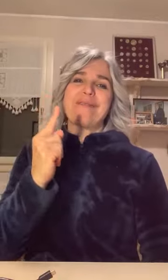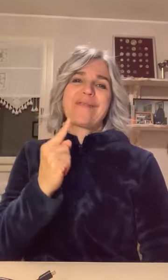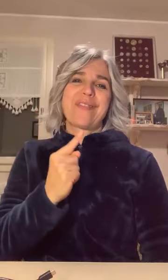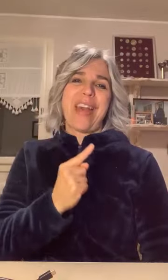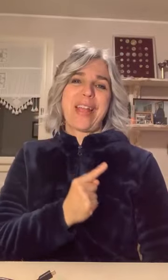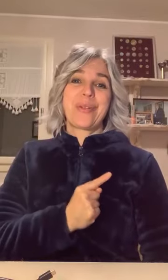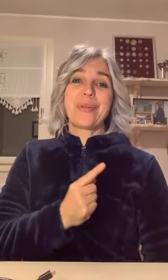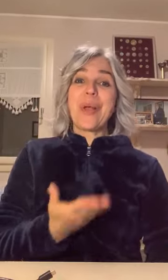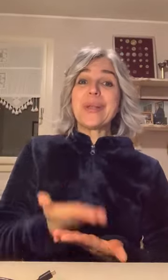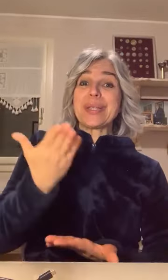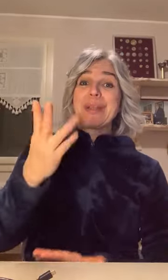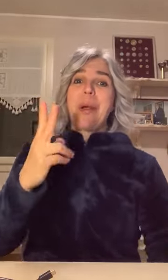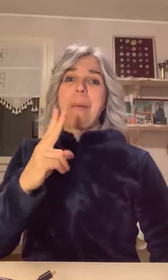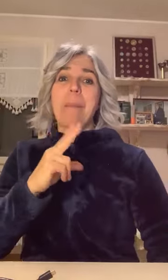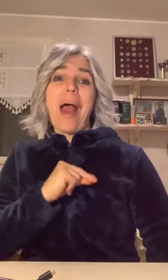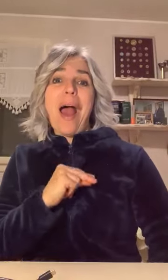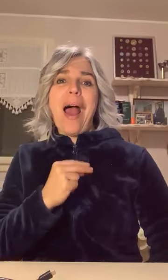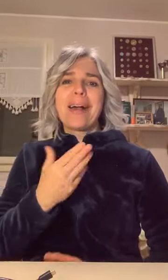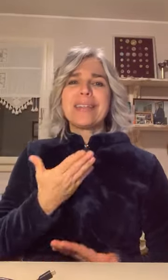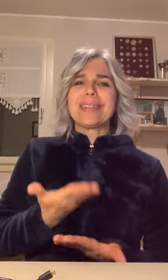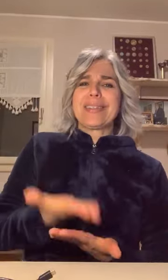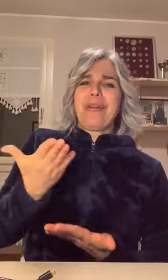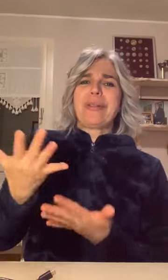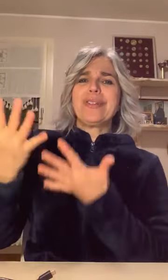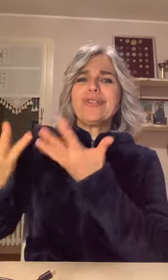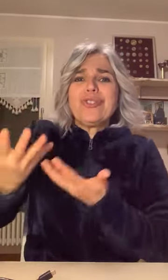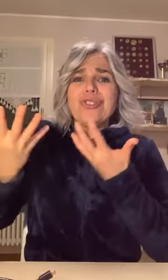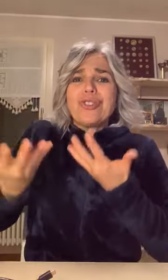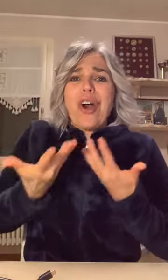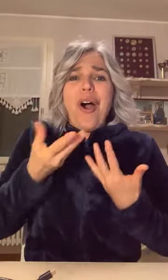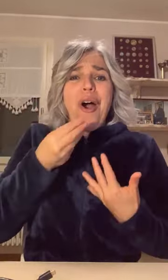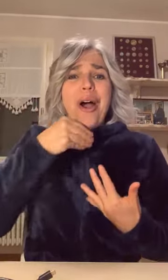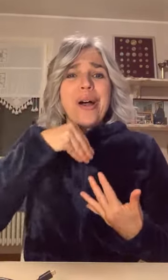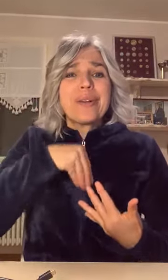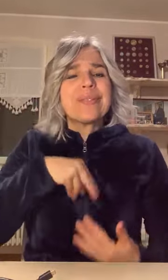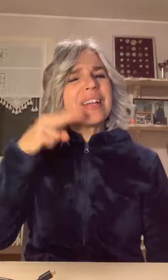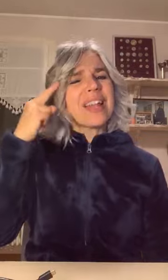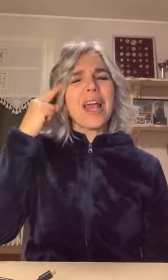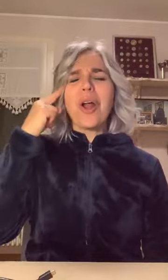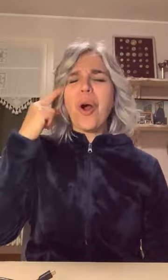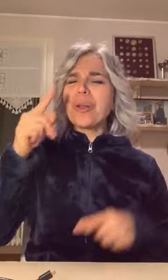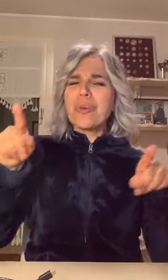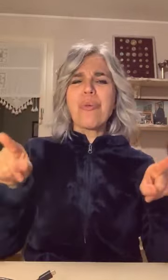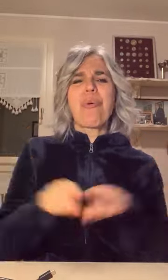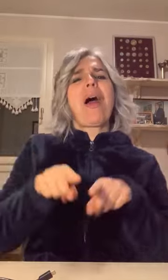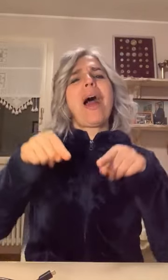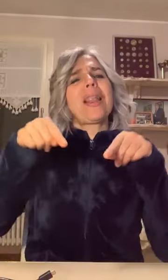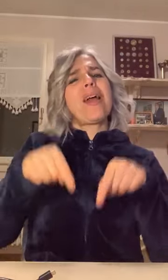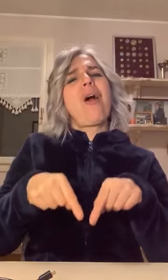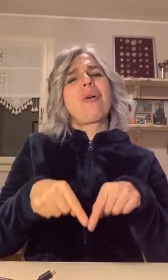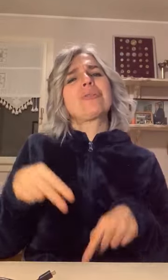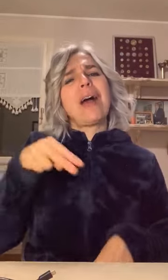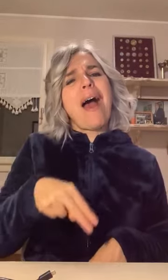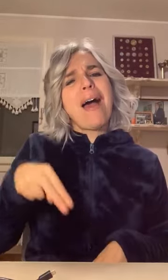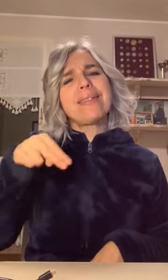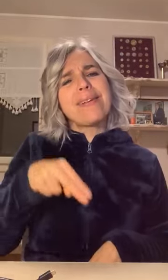portato gioia alla mia vita. Me lo ricordo come se fossi oggi, sono passati tanti anni e il Signore è stato fedele in tutti questi